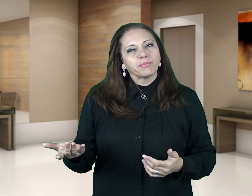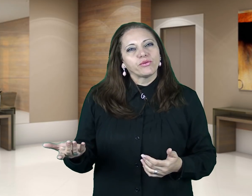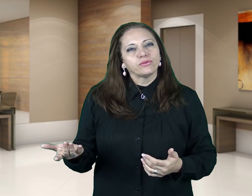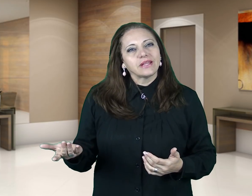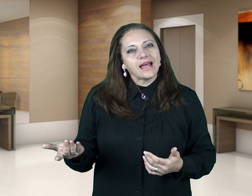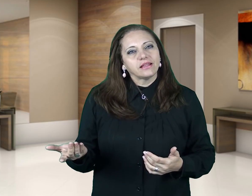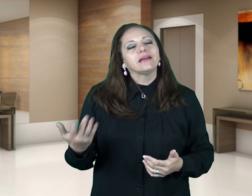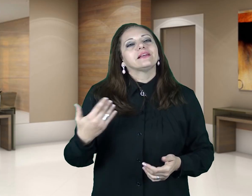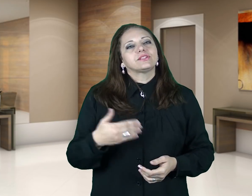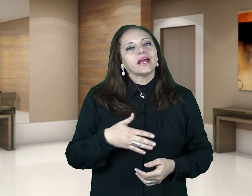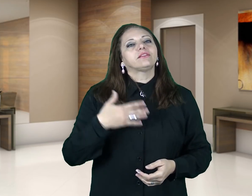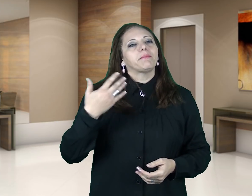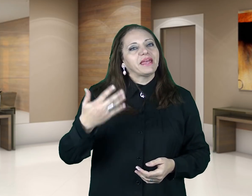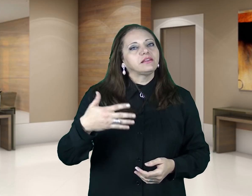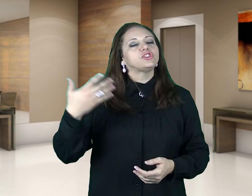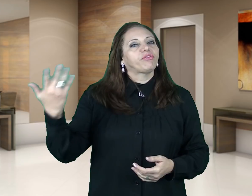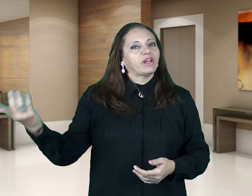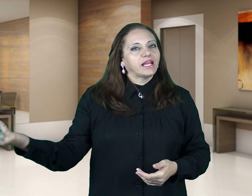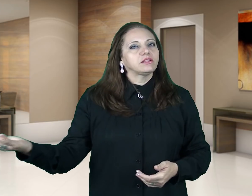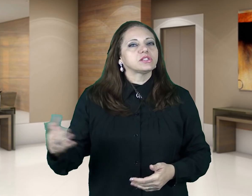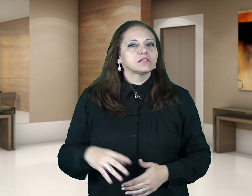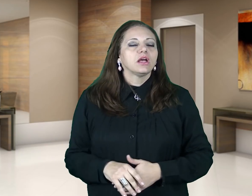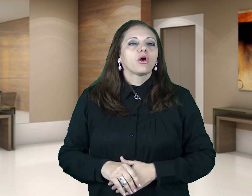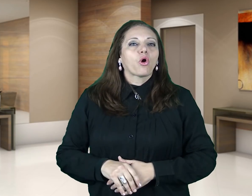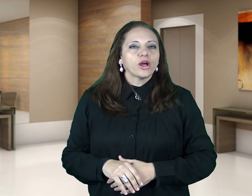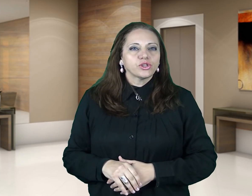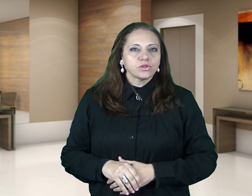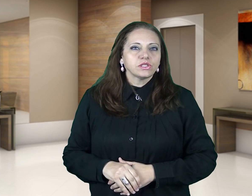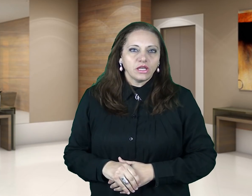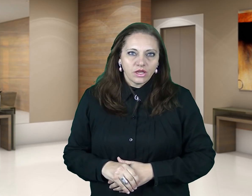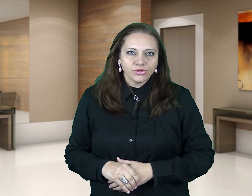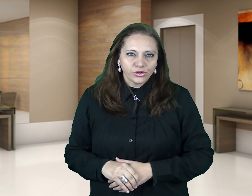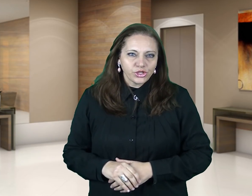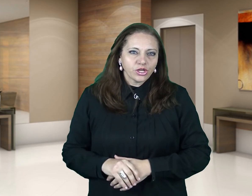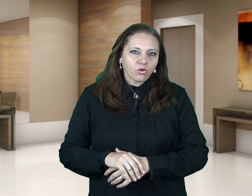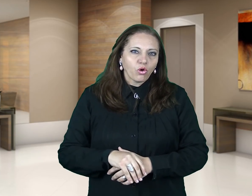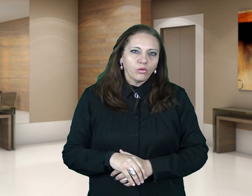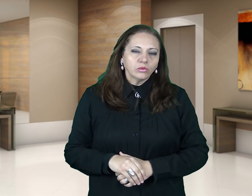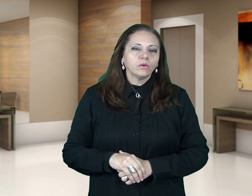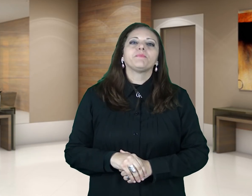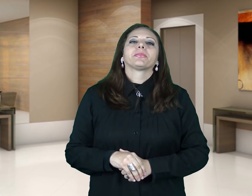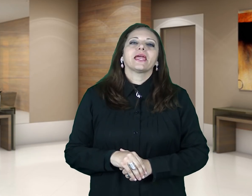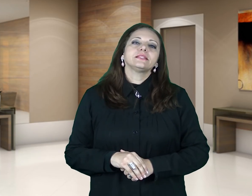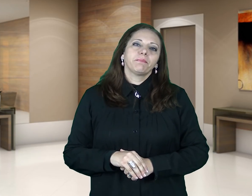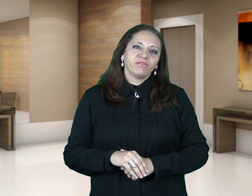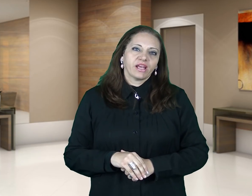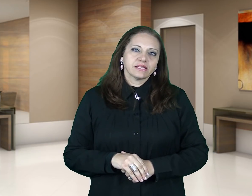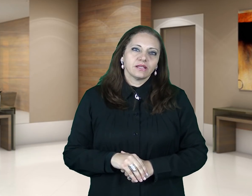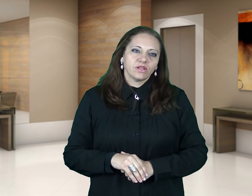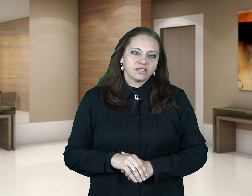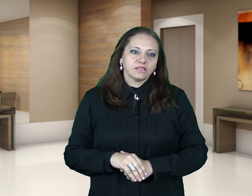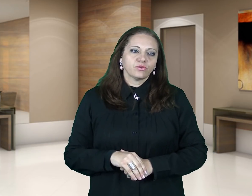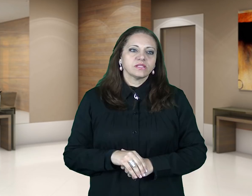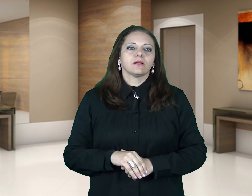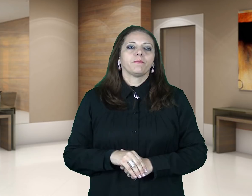mais aprofundada, certamente diferentes códigos irão surgir como exemplificação dessa